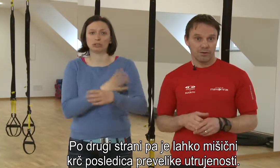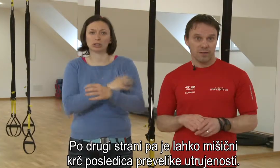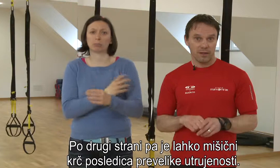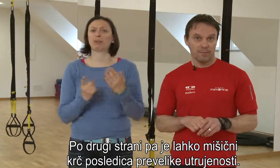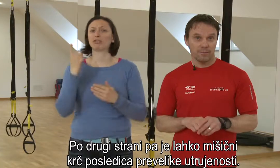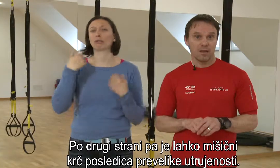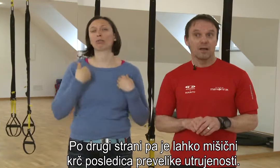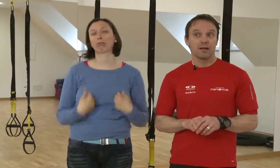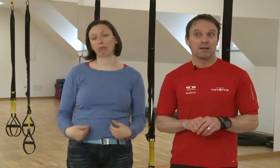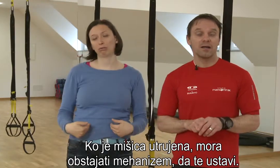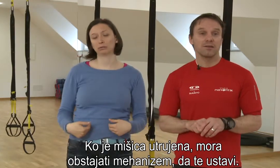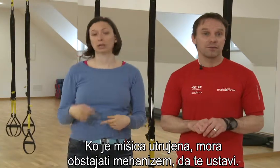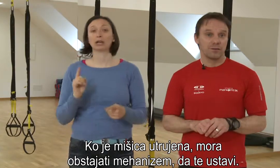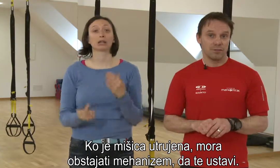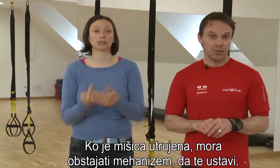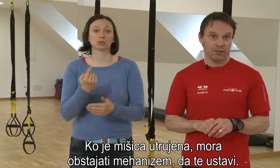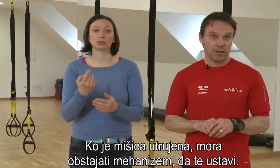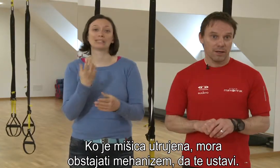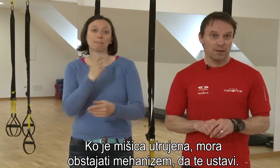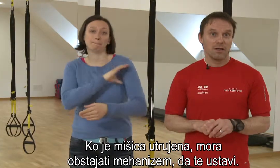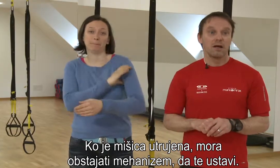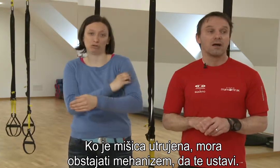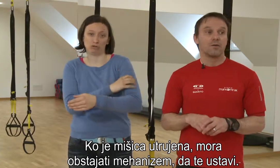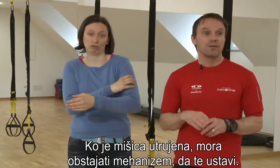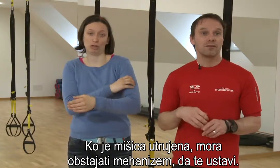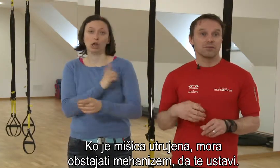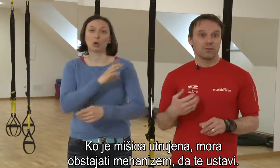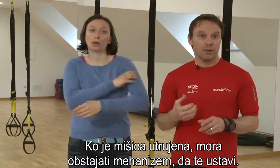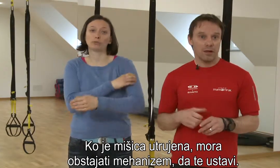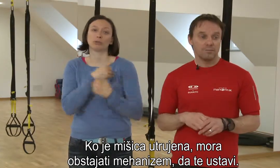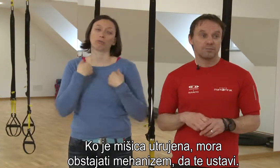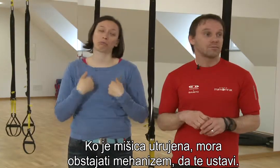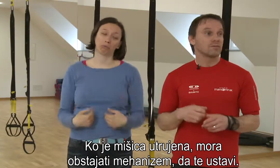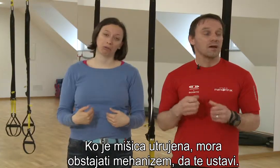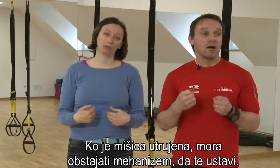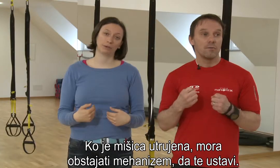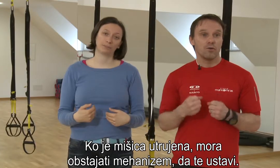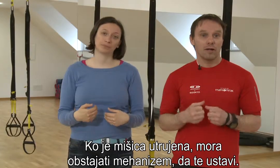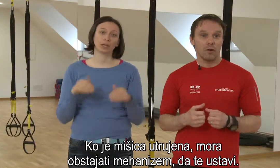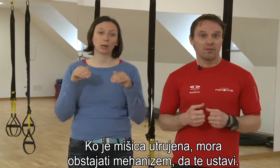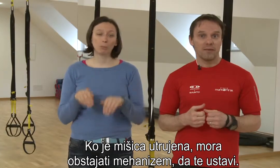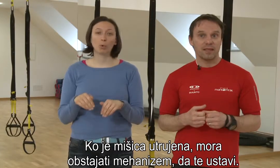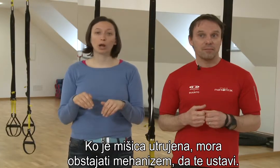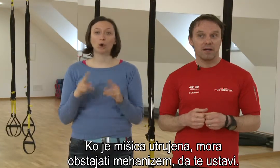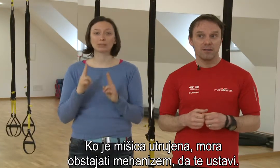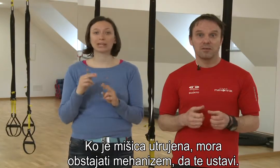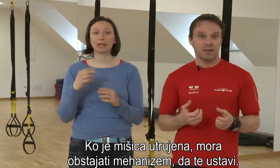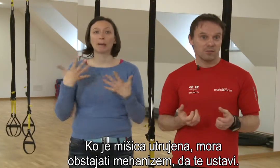utrujenosti. Ker kaj se zgodi z mišico? Ko je mišica utrujena, mora obstajati neki mehanizem, da te